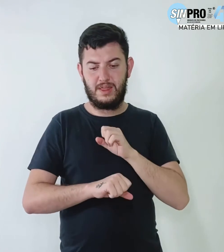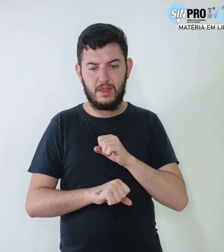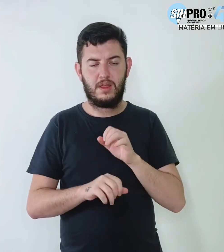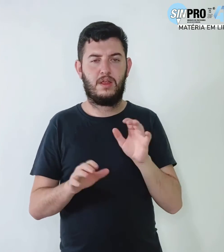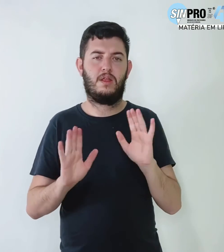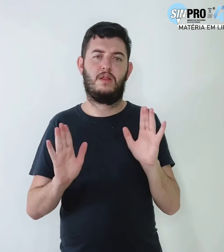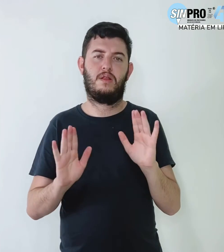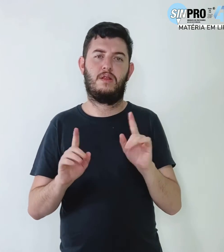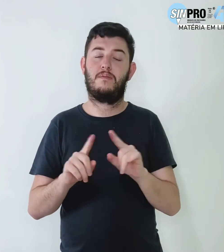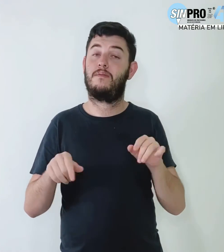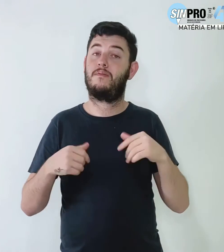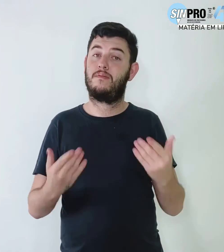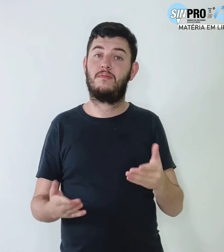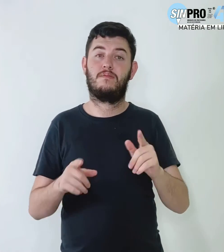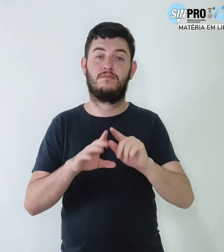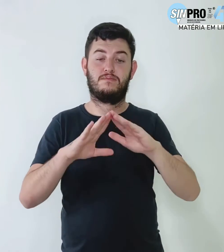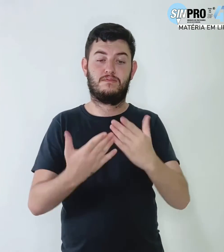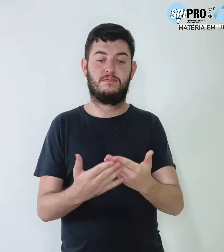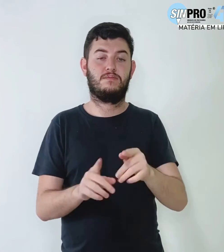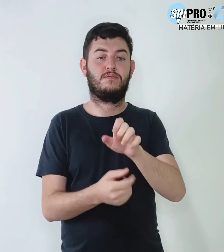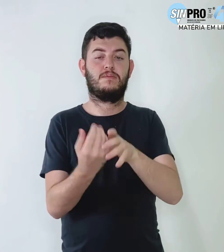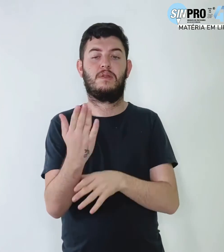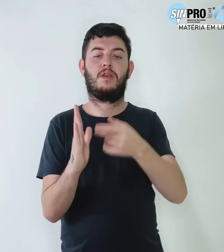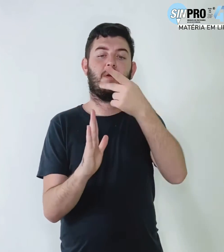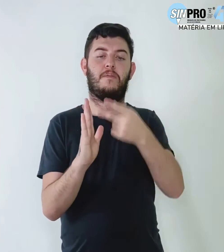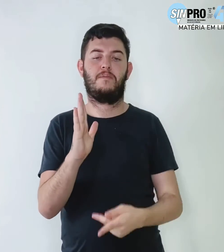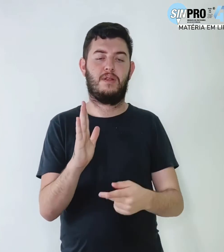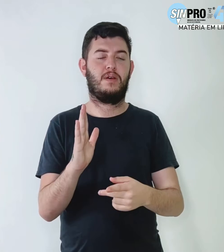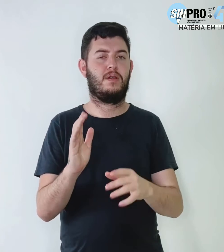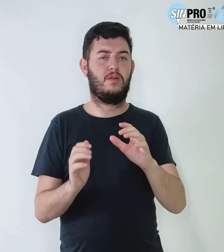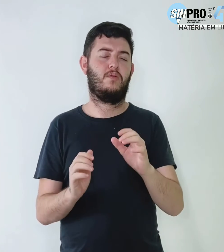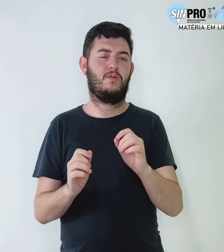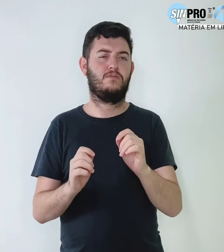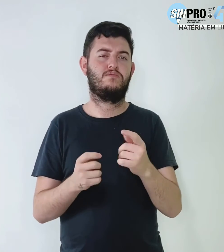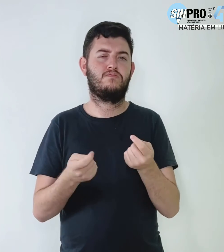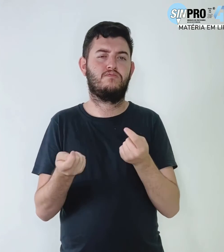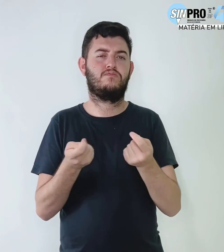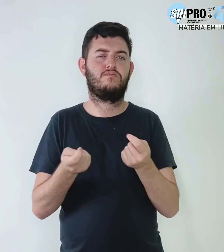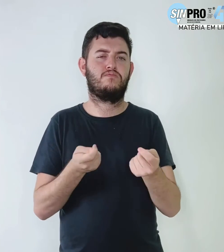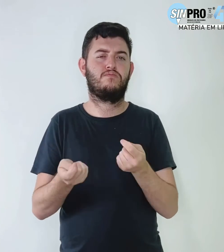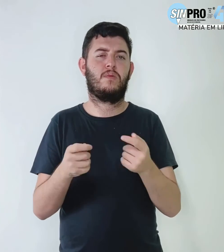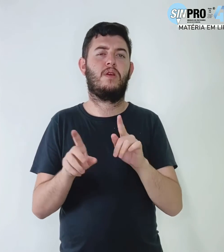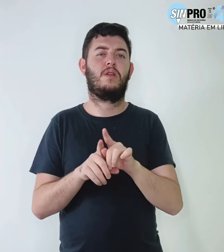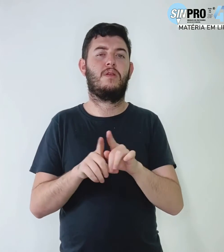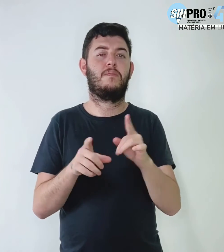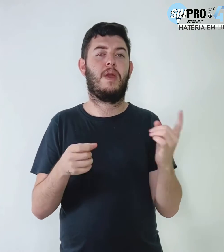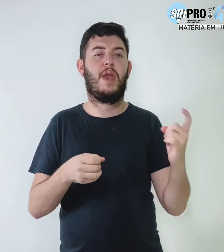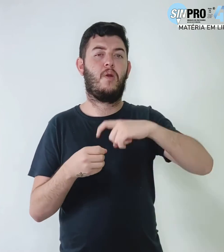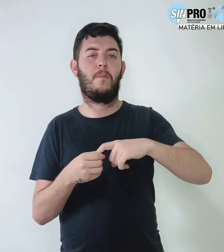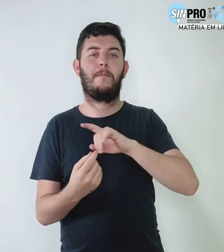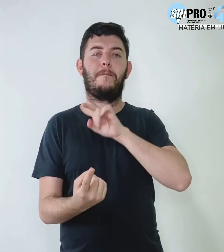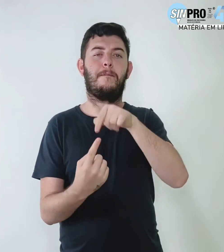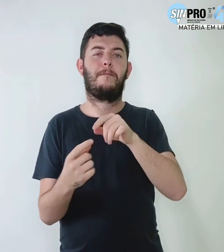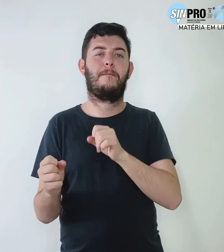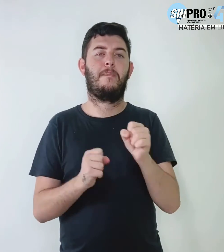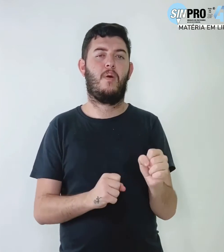Neste sentido, as escolas devem construir os seus próprios planos de contingência e de recuperação para